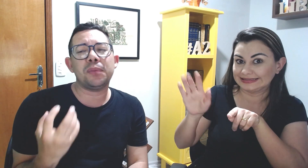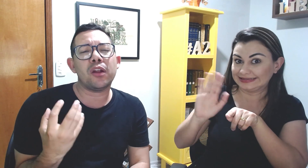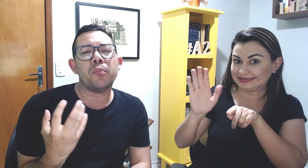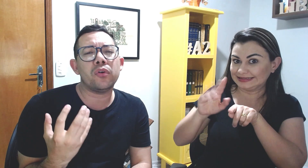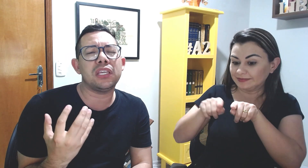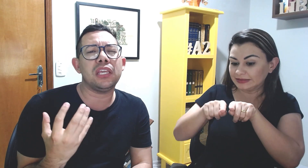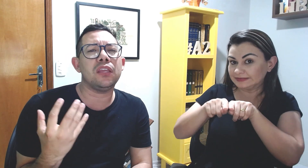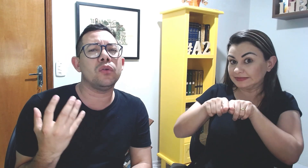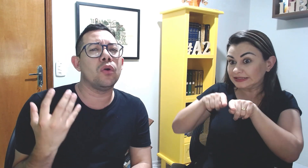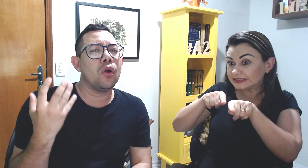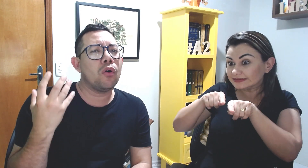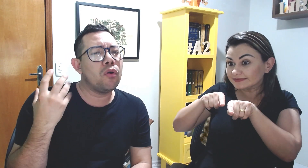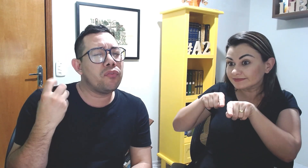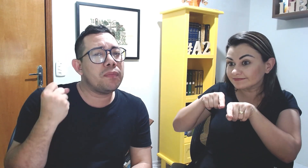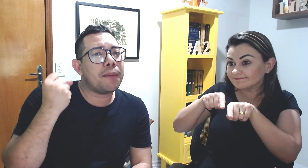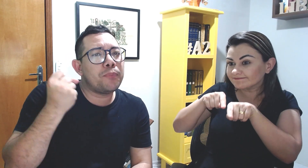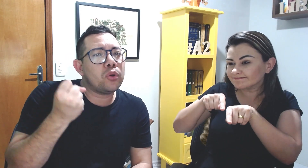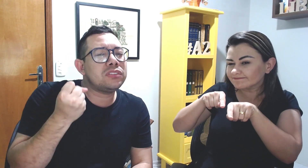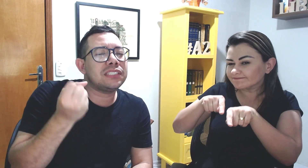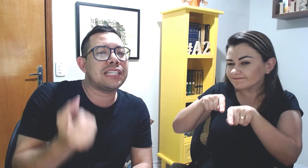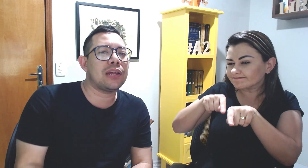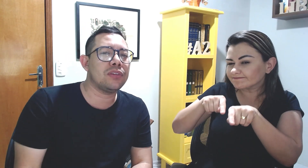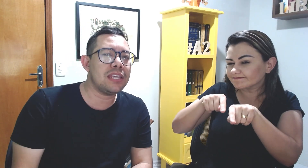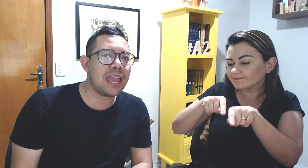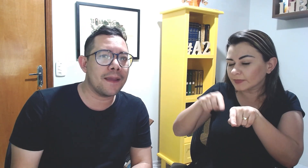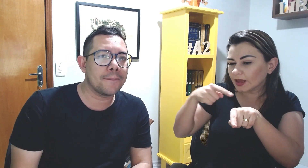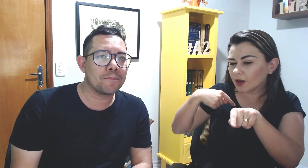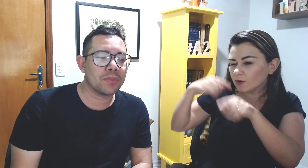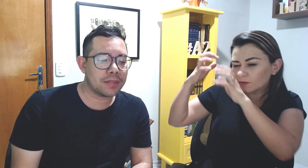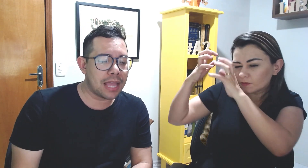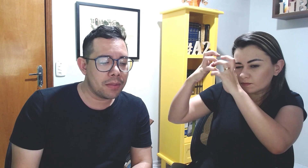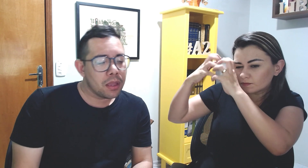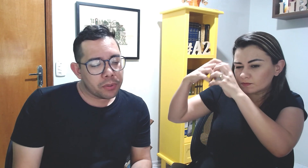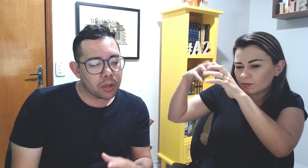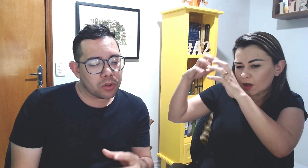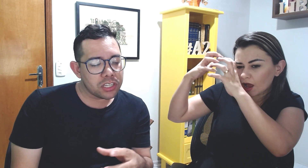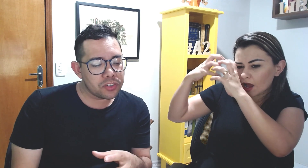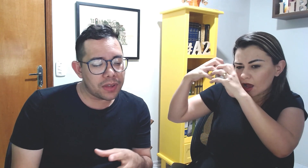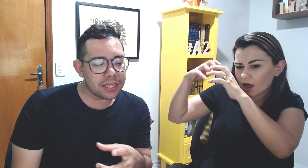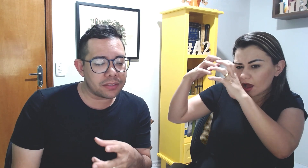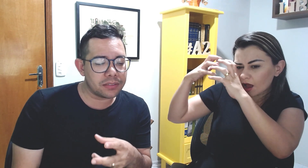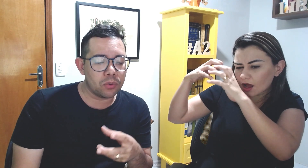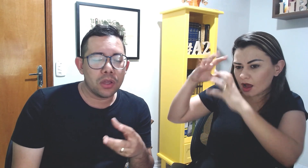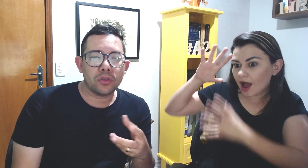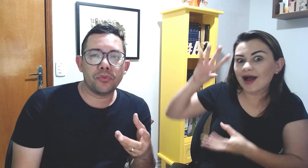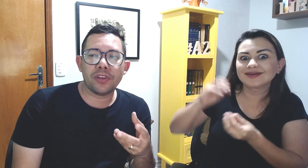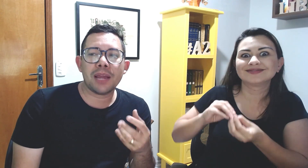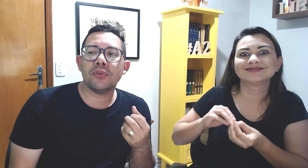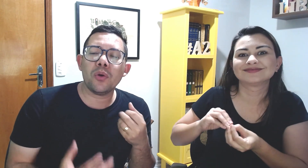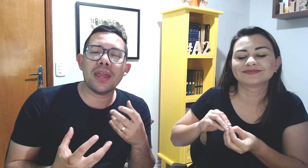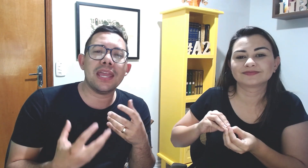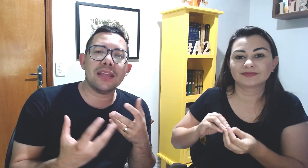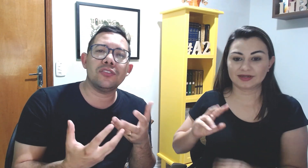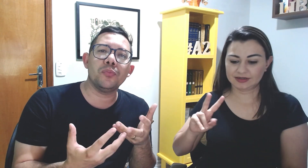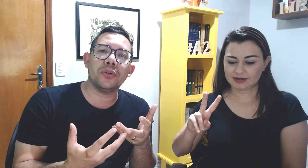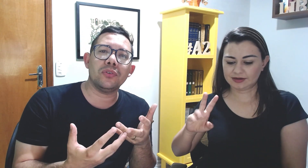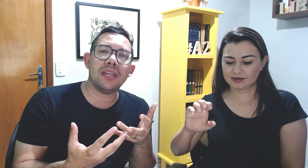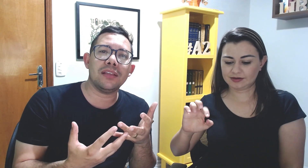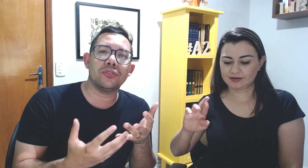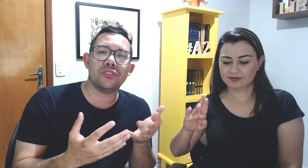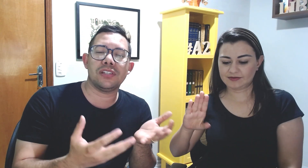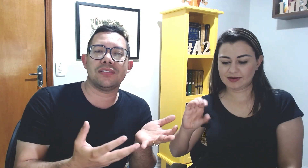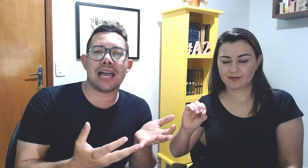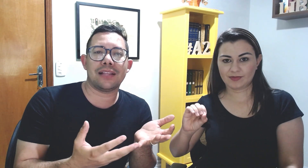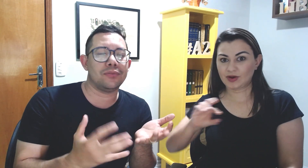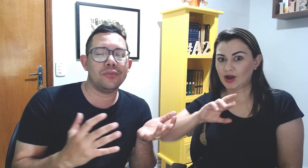tem que esperar um pouquinho, ouvir para processar o que é, tá? Porque quando a gente fala a questão do verbo, não é esse do